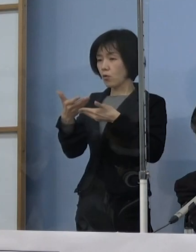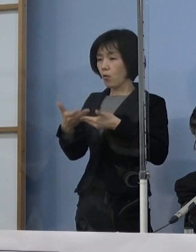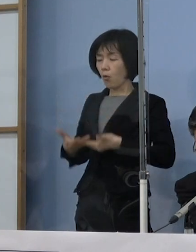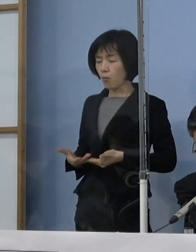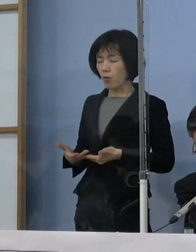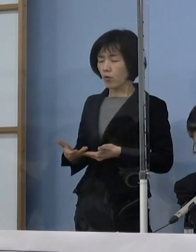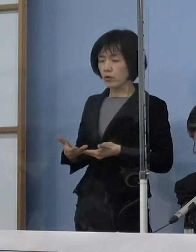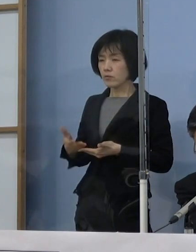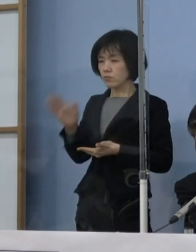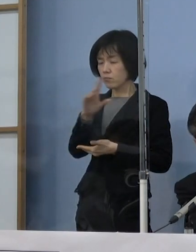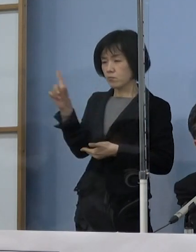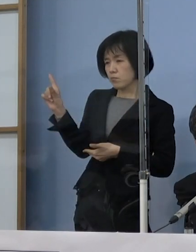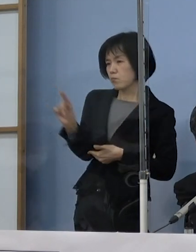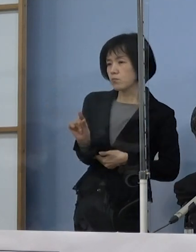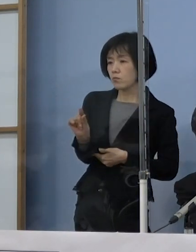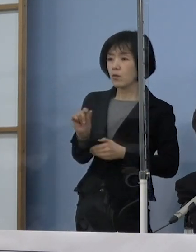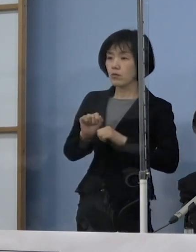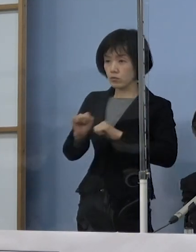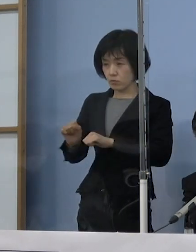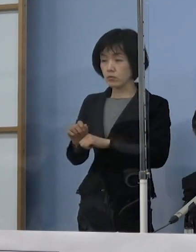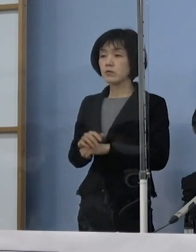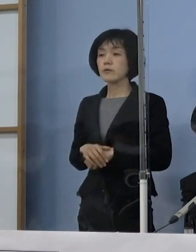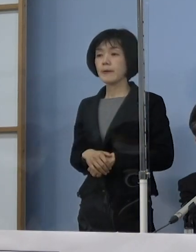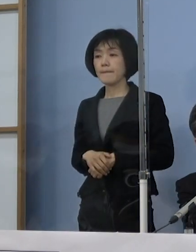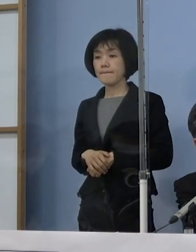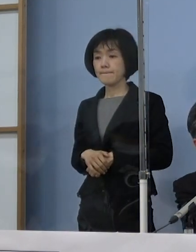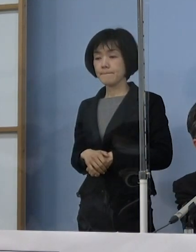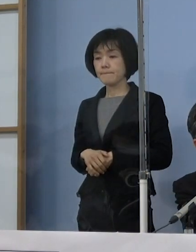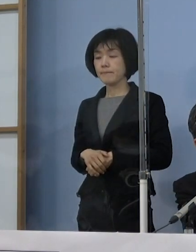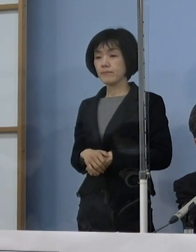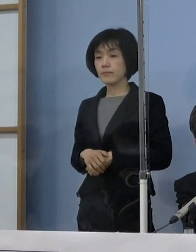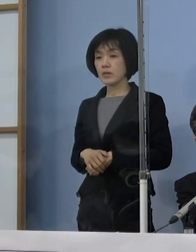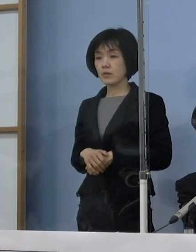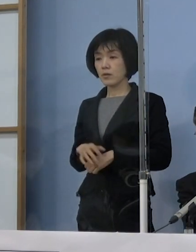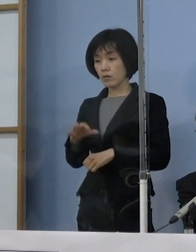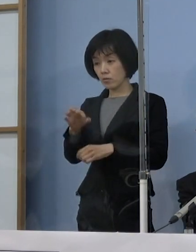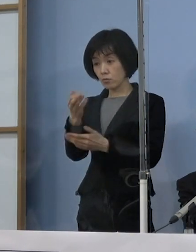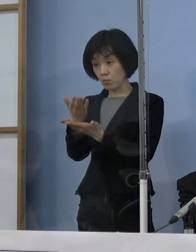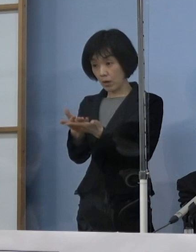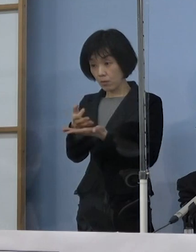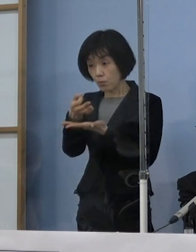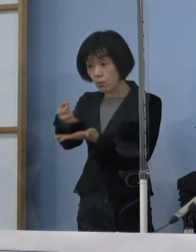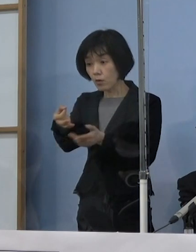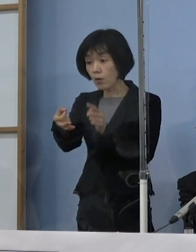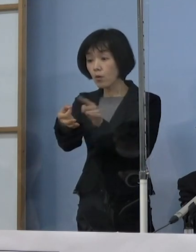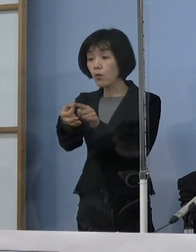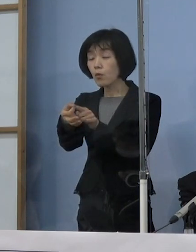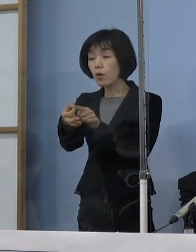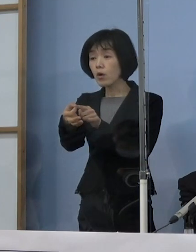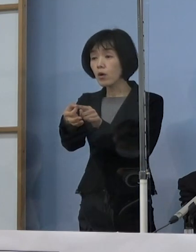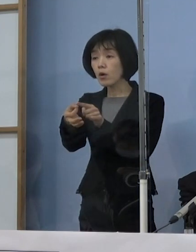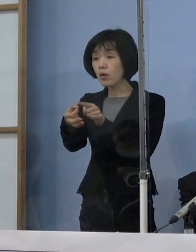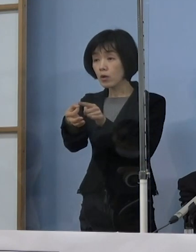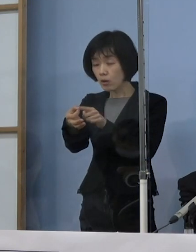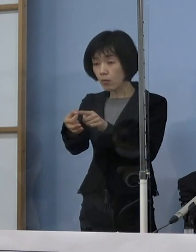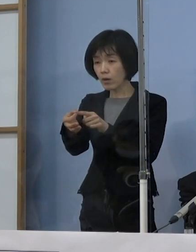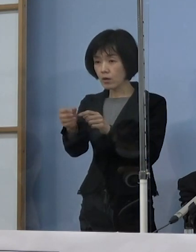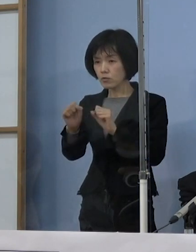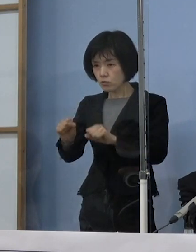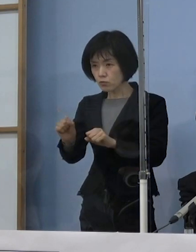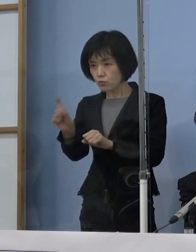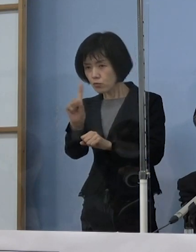があるということでございます。過料の運用というのは慎重に行う